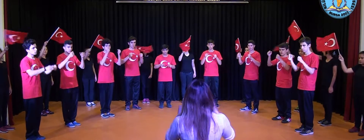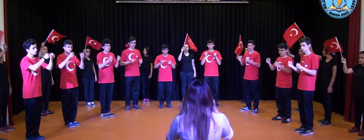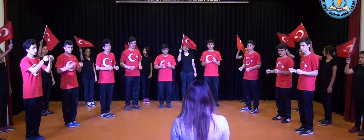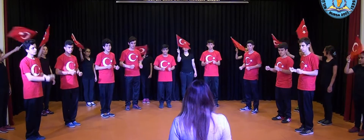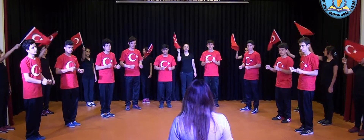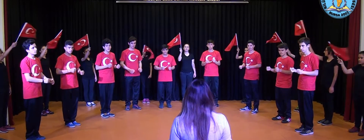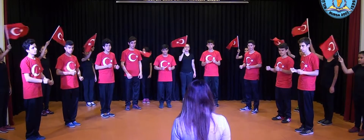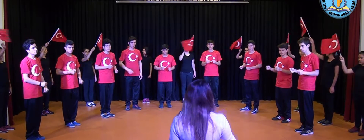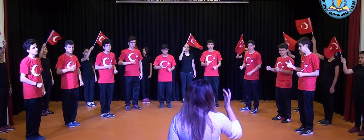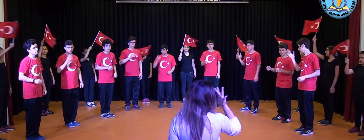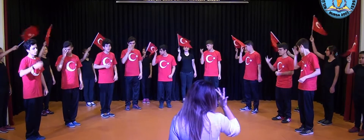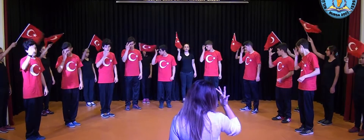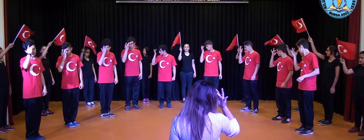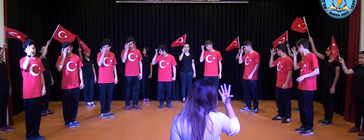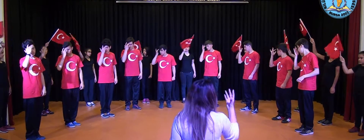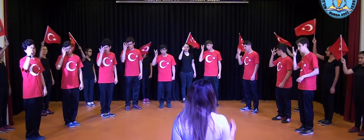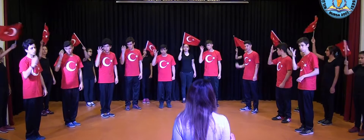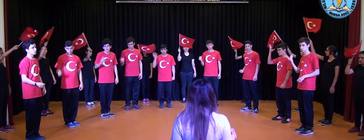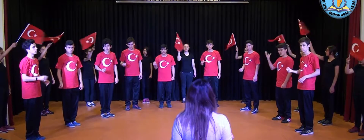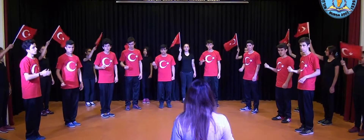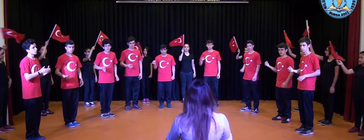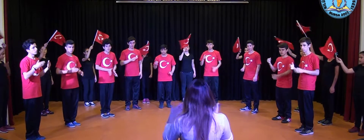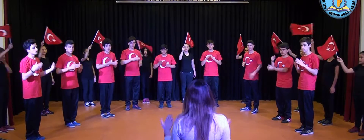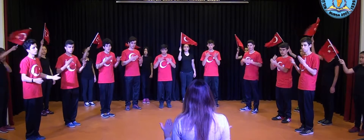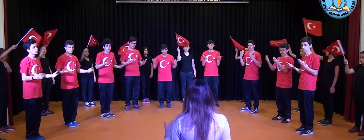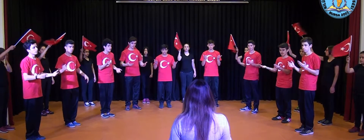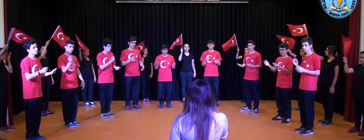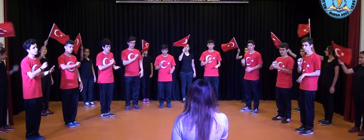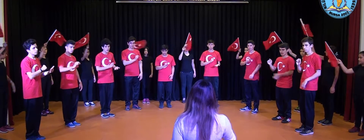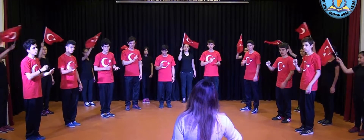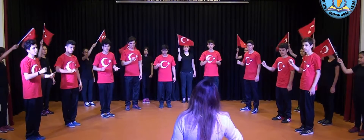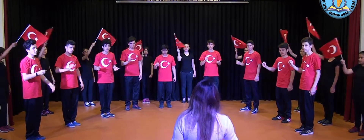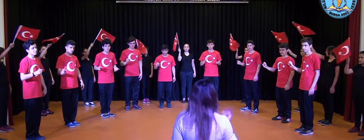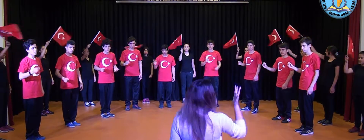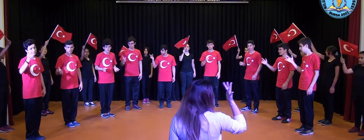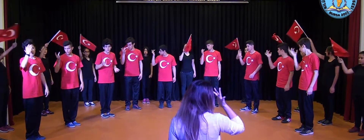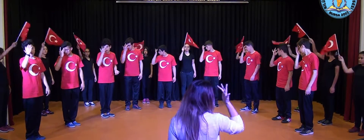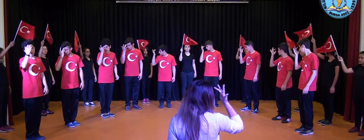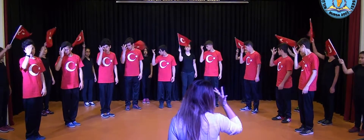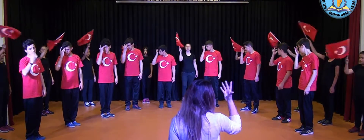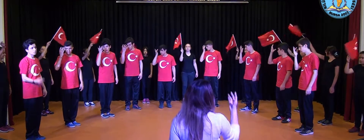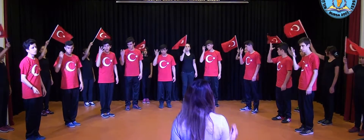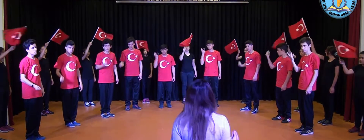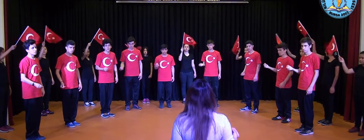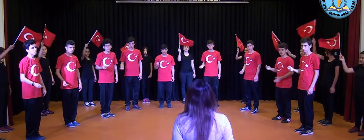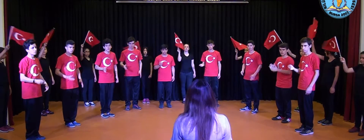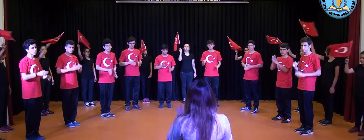kaldım Şehit olanları Deftere yazdım Şehit olanları